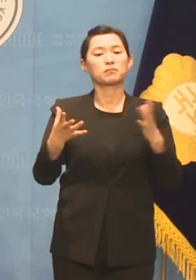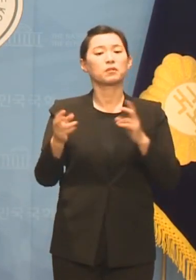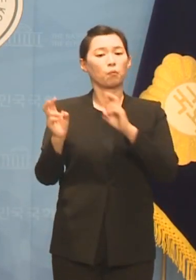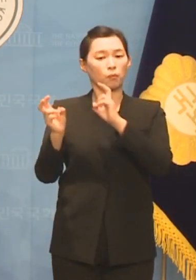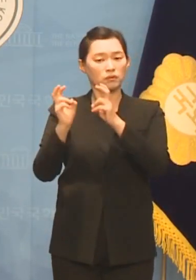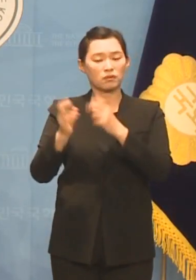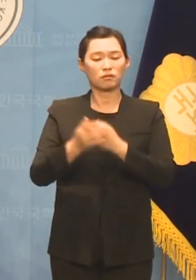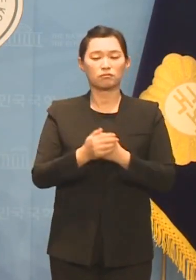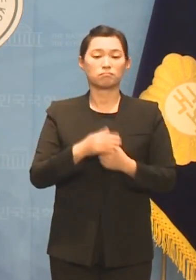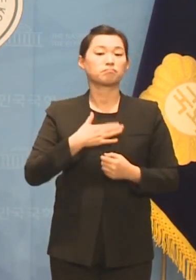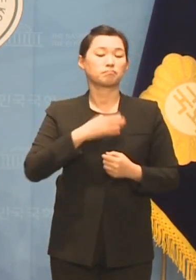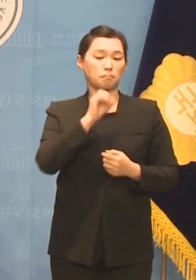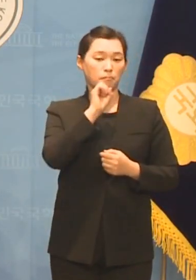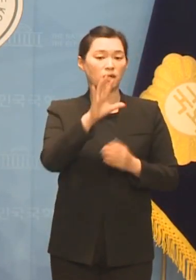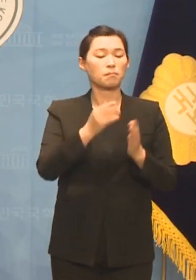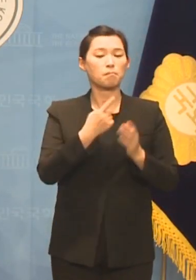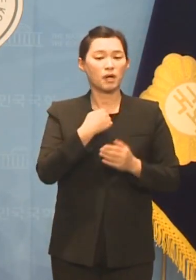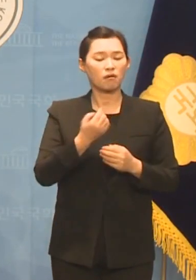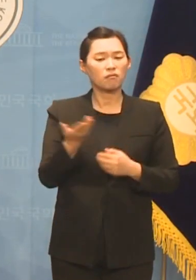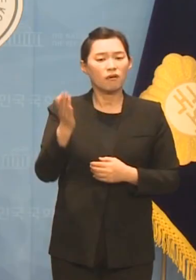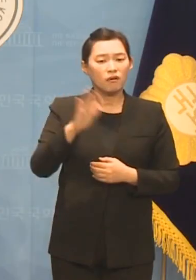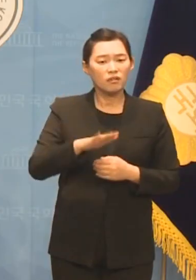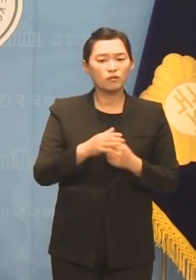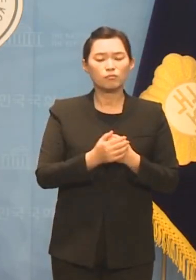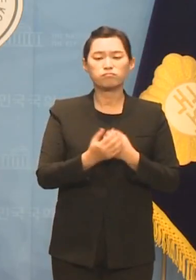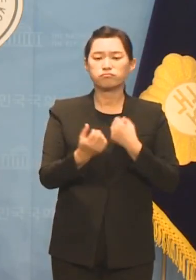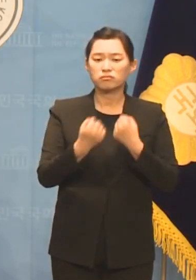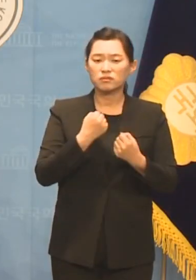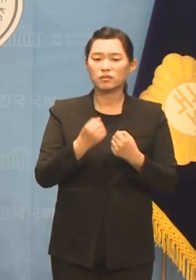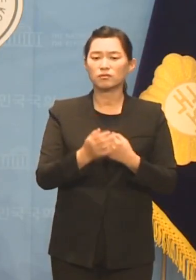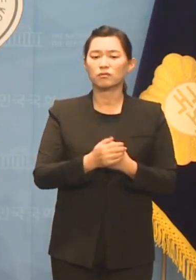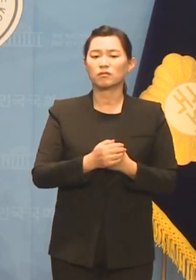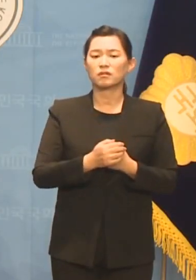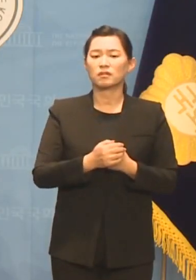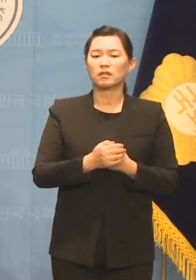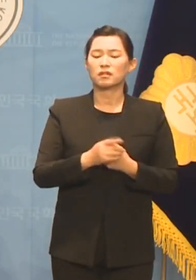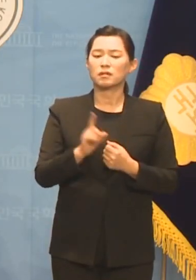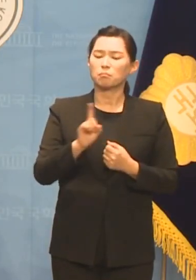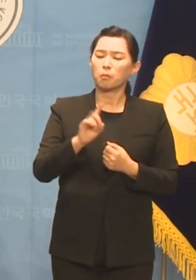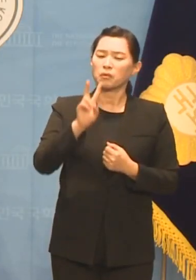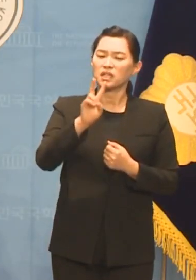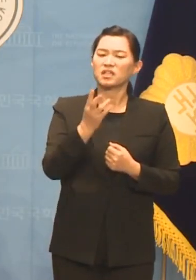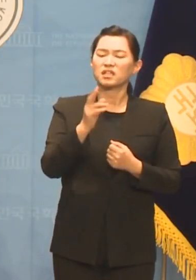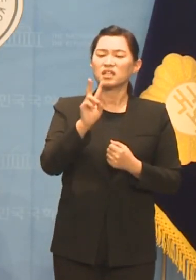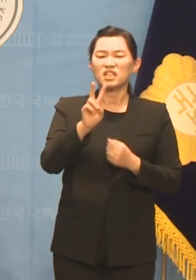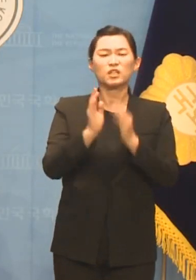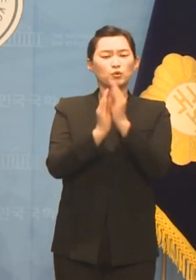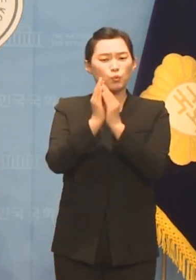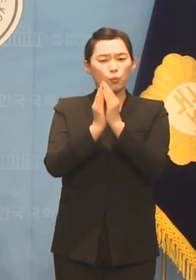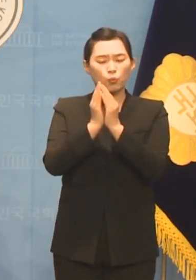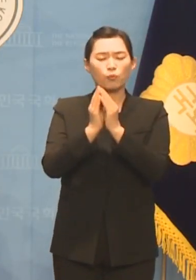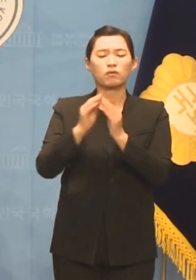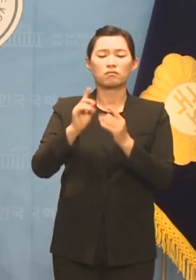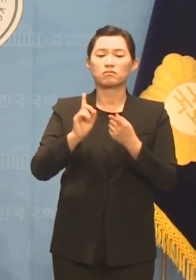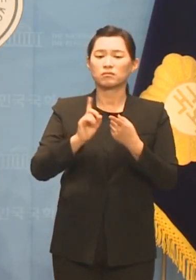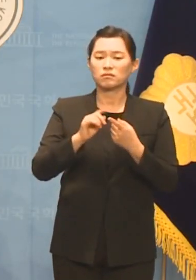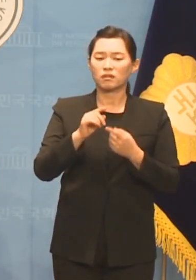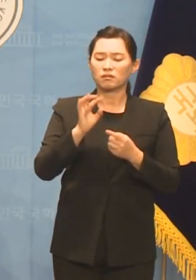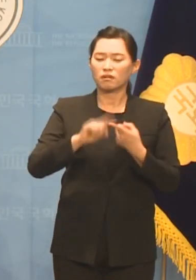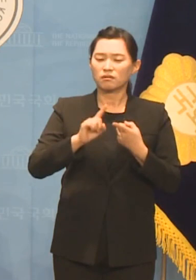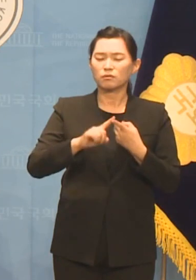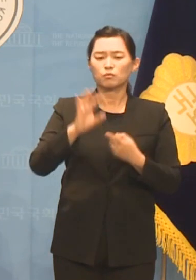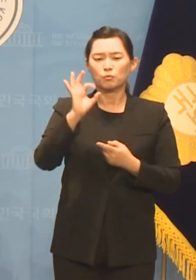기업이다라고 저희들이 이야기했습니다. 그럼에도 불구하고 코나이가 2조 원에 달하는